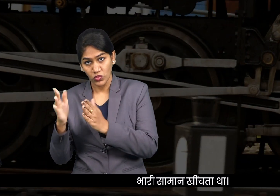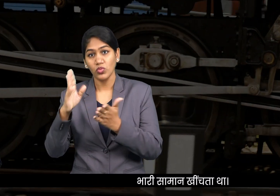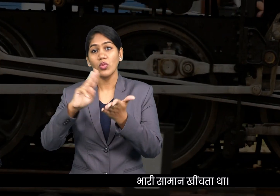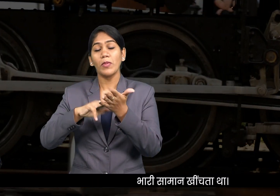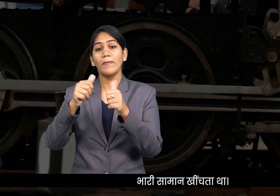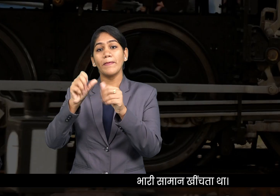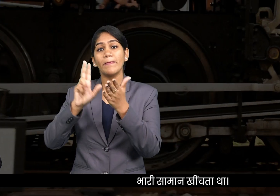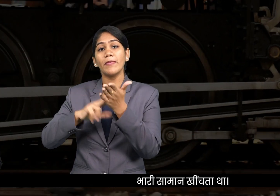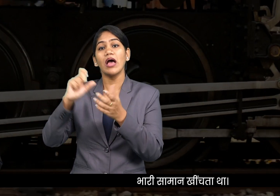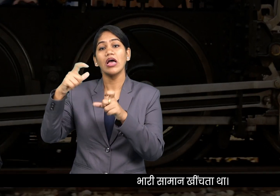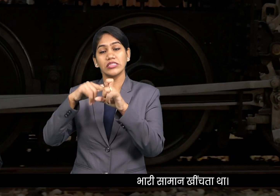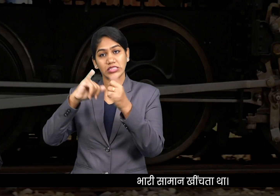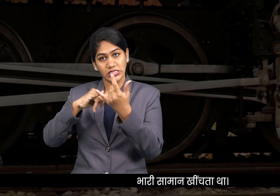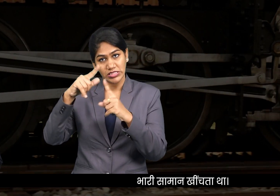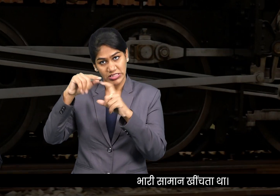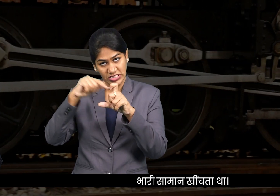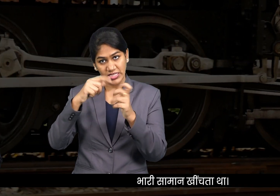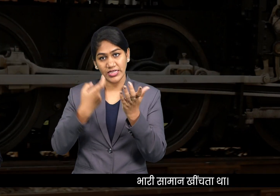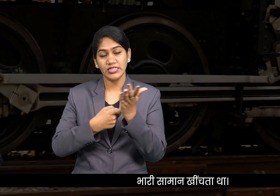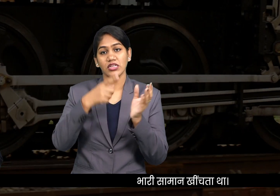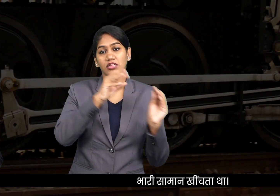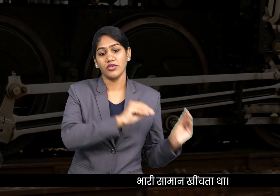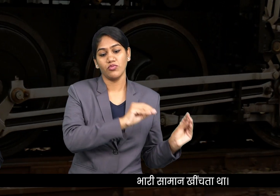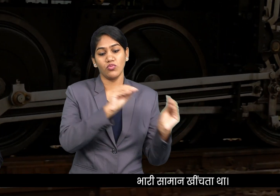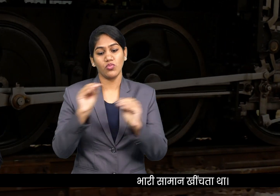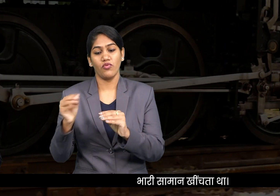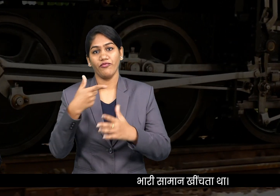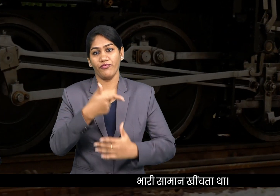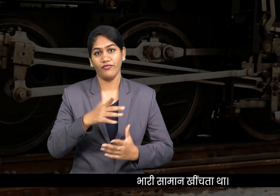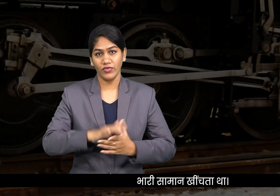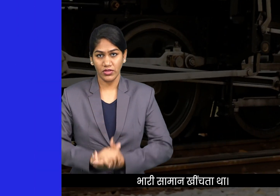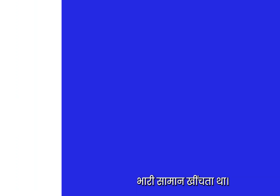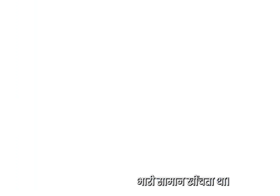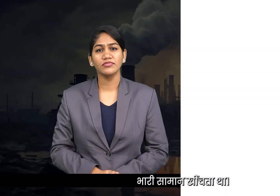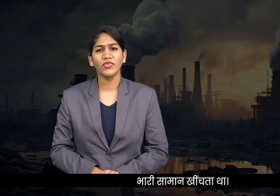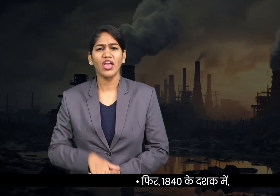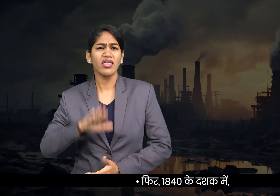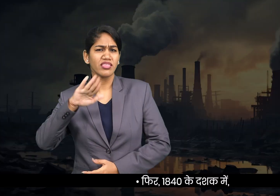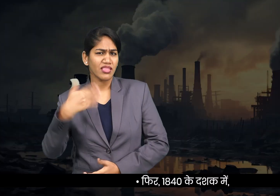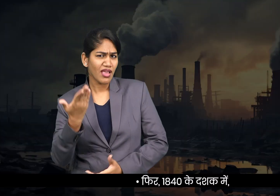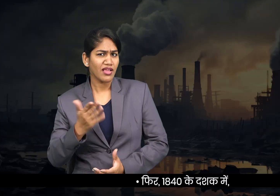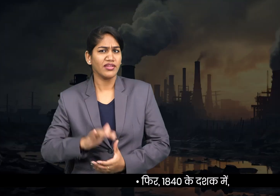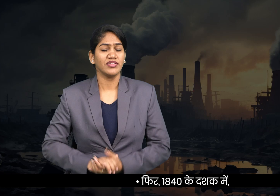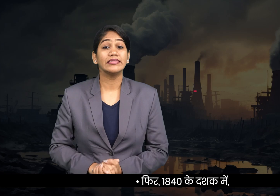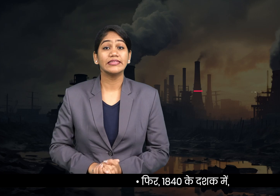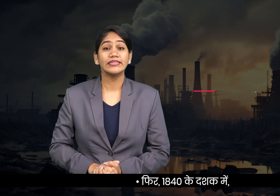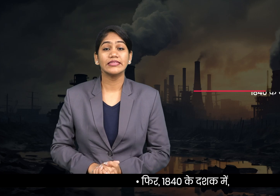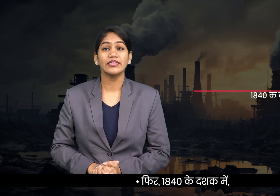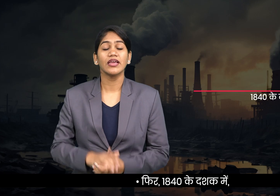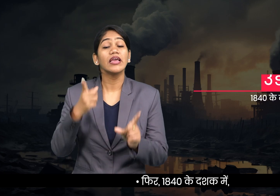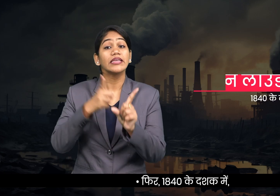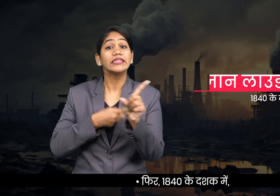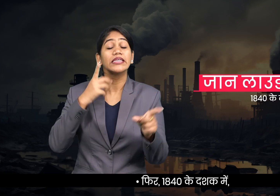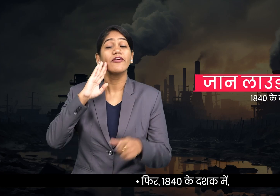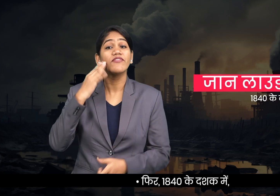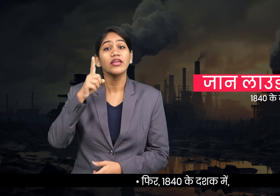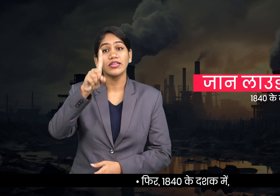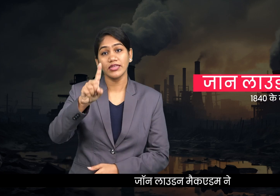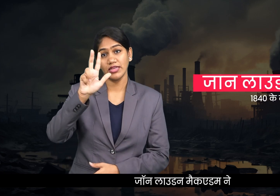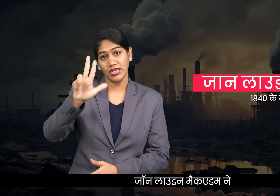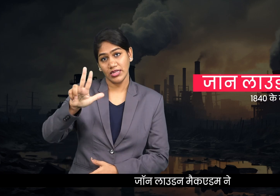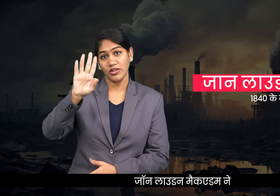फिर 1840 के दशक